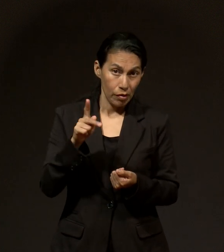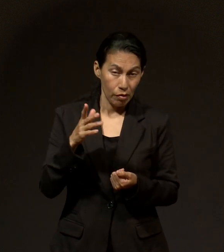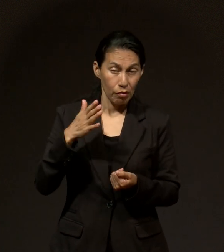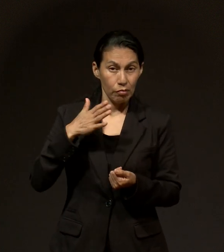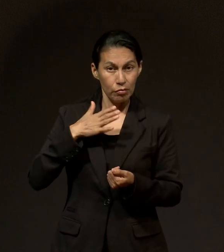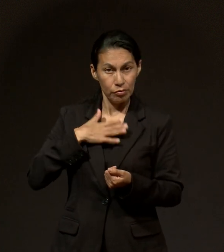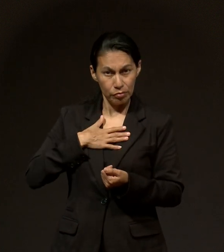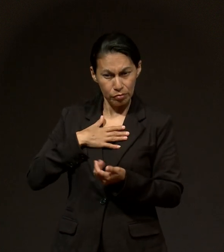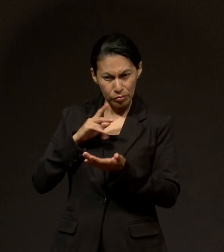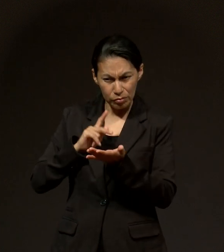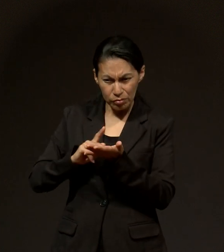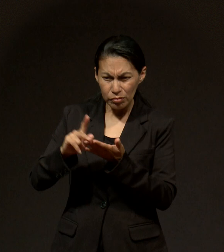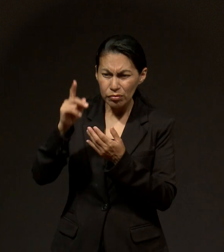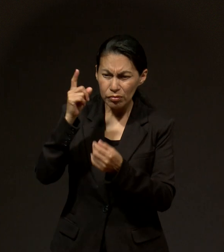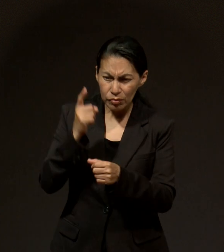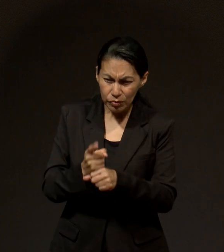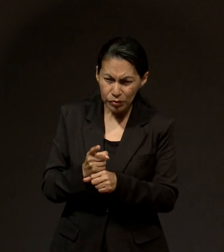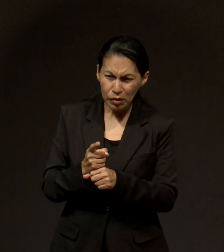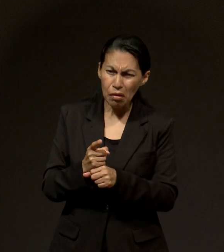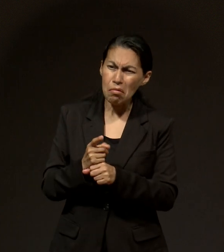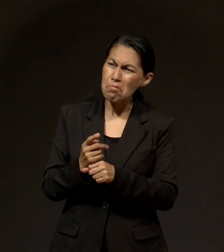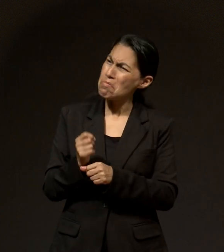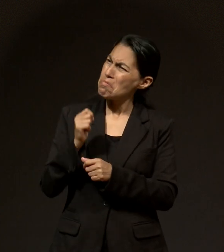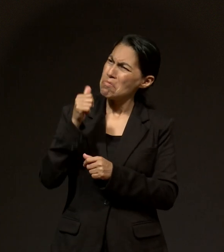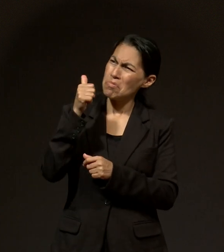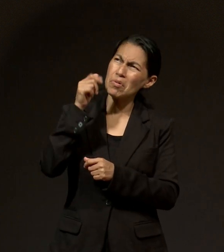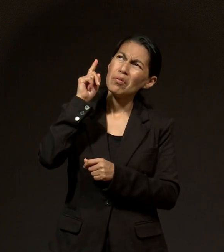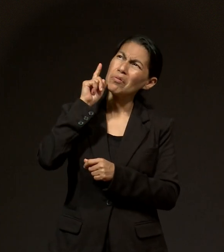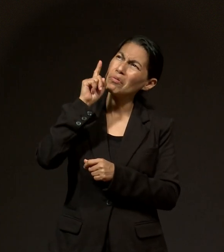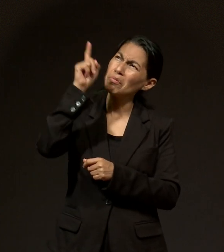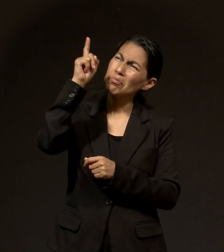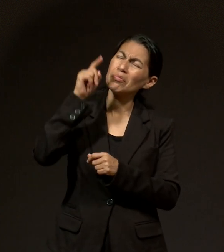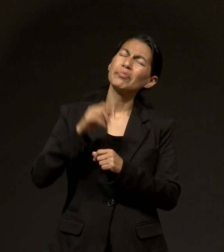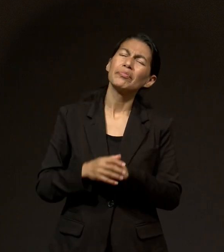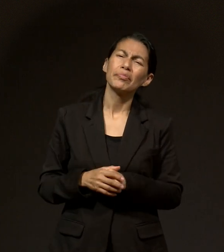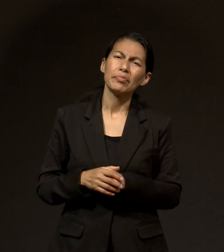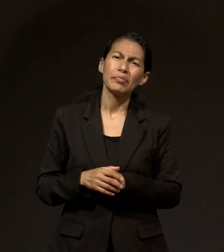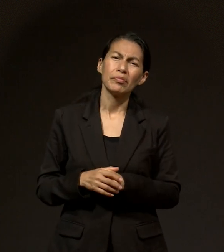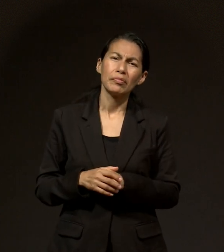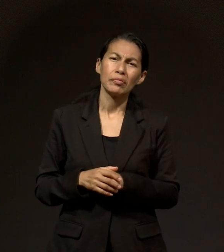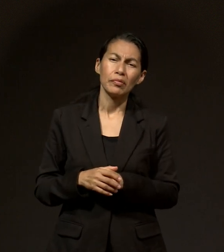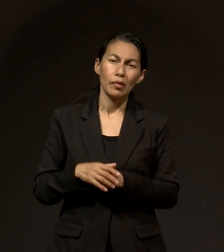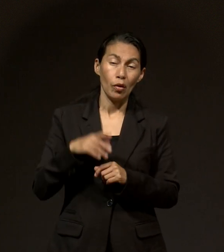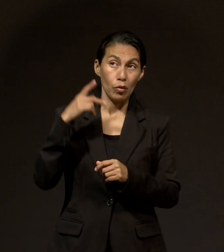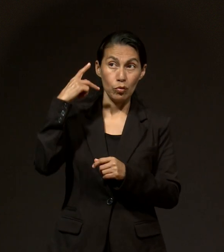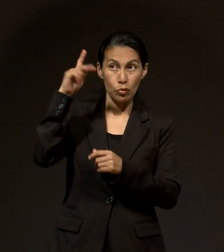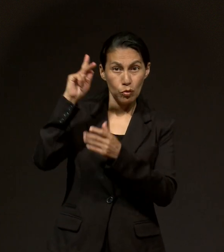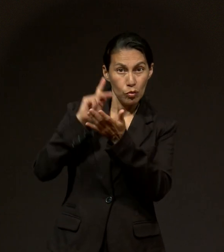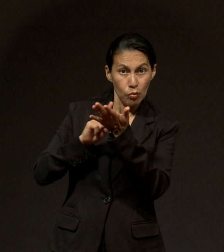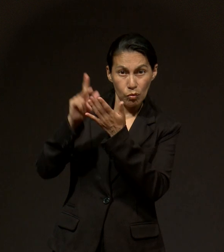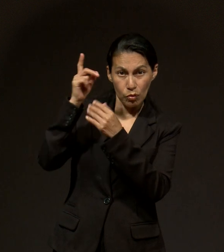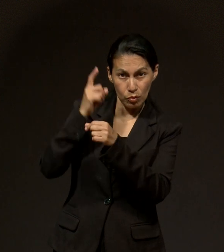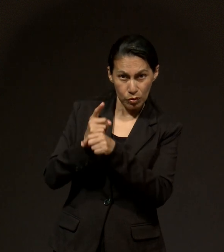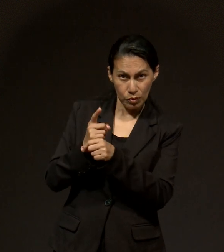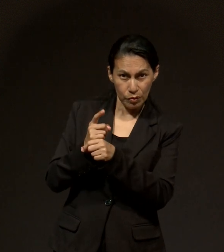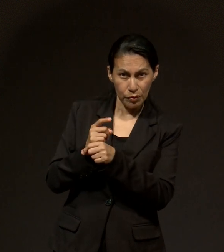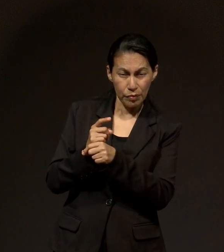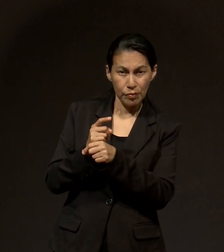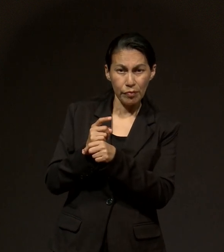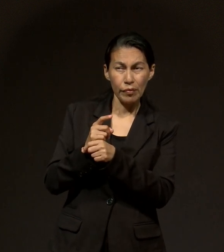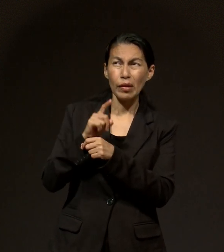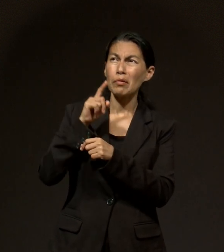Pero si nuestra voluntad Se pone Y se entrega En las manos de Dios En la voluntad de Dios